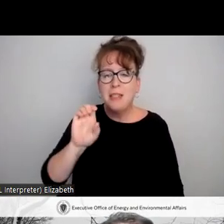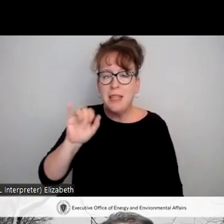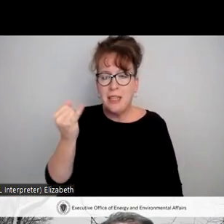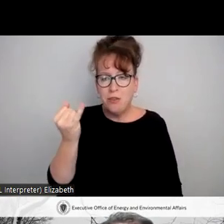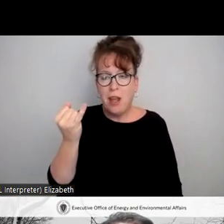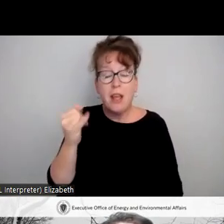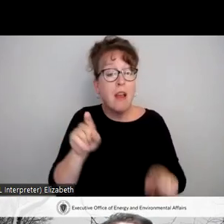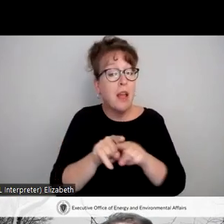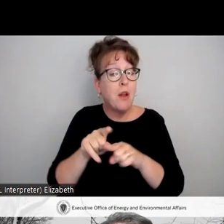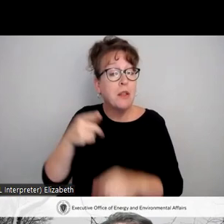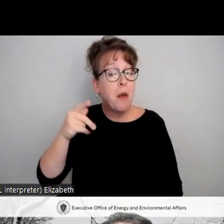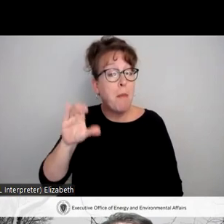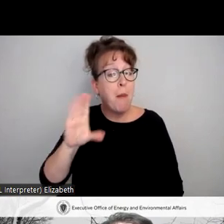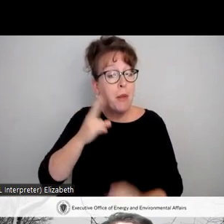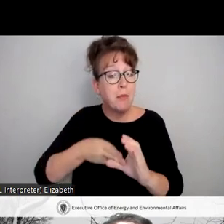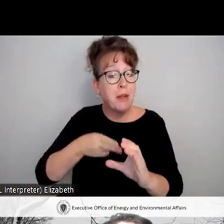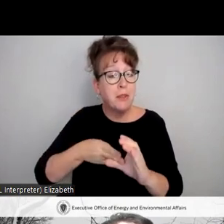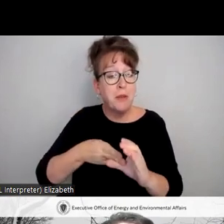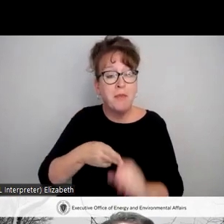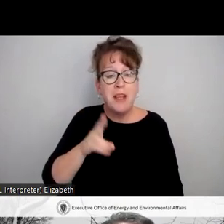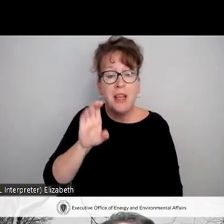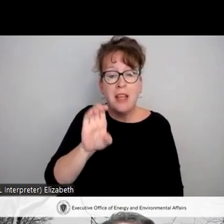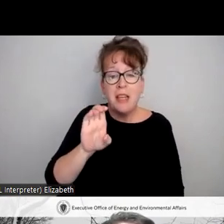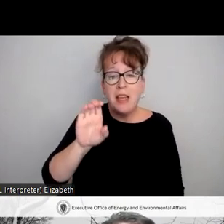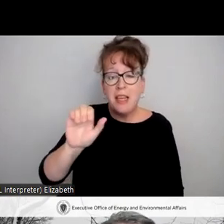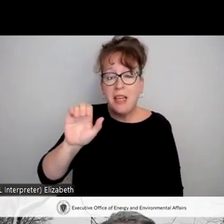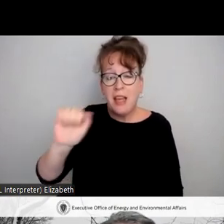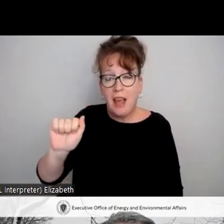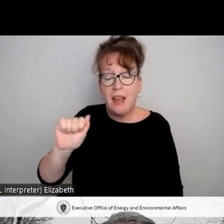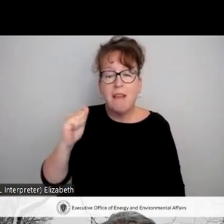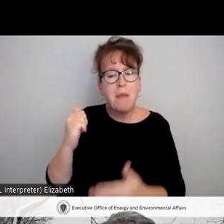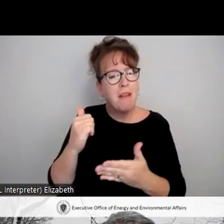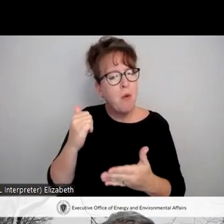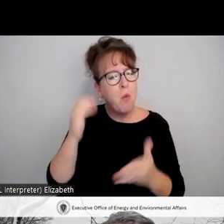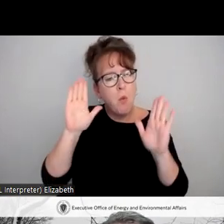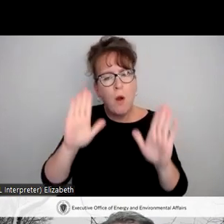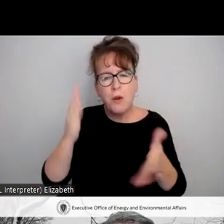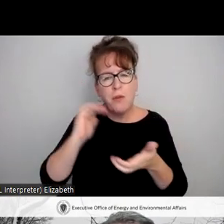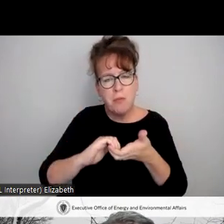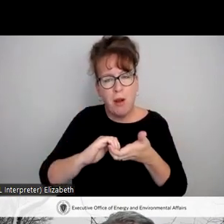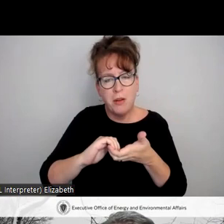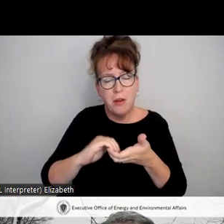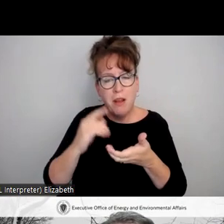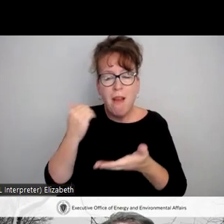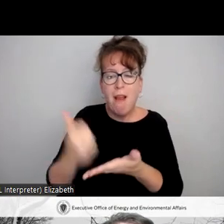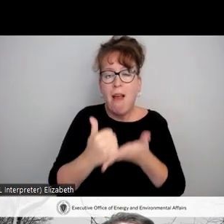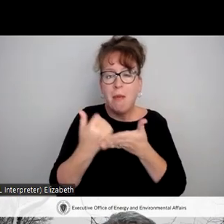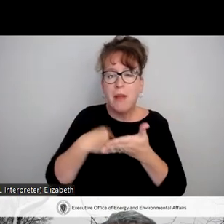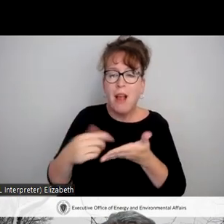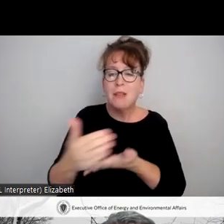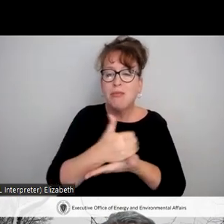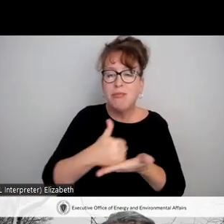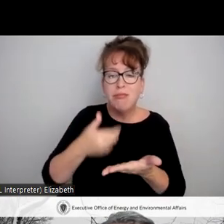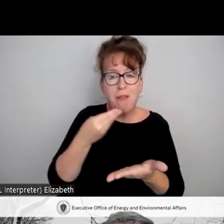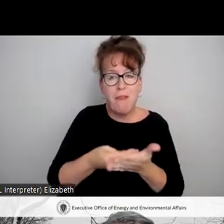a justicia ambiental y a la parte participación pública y el RG ha